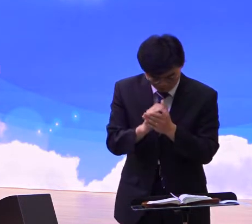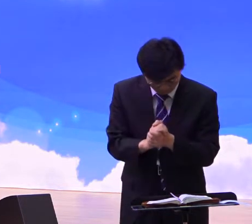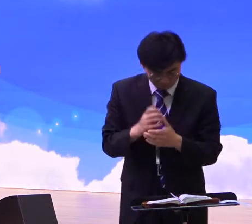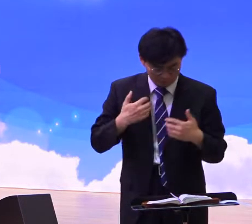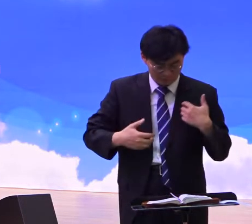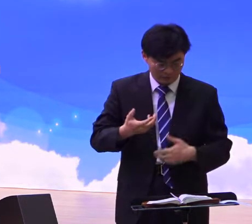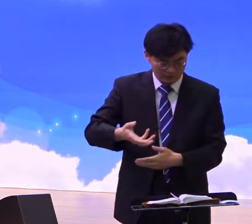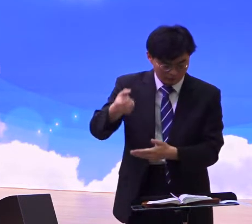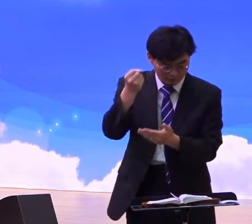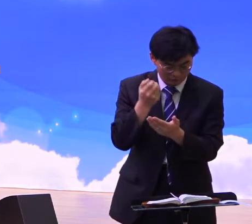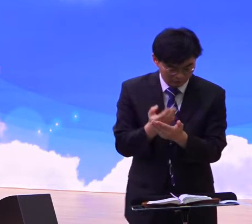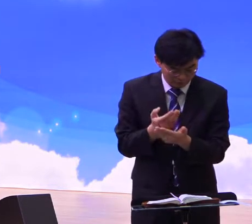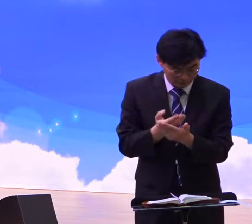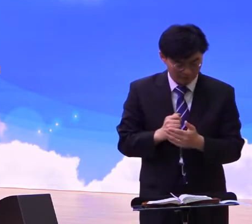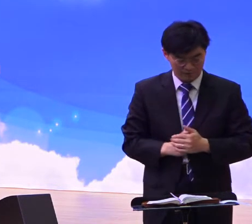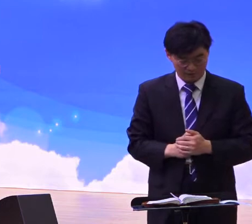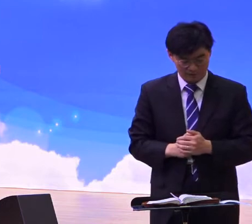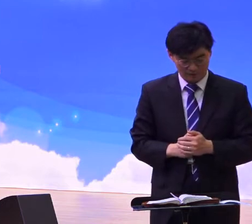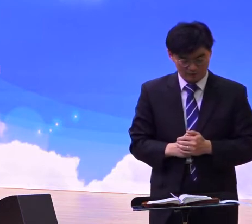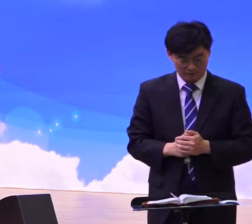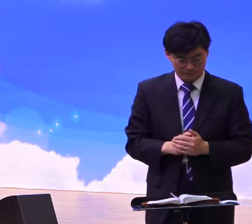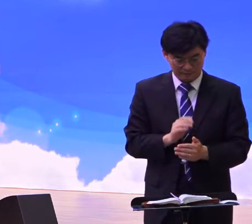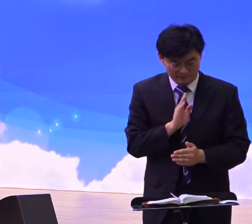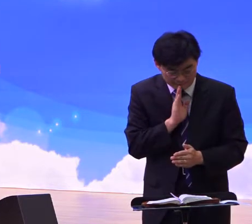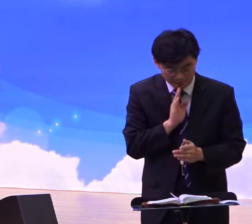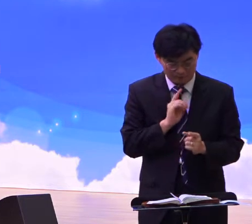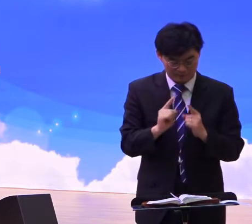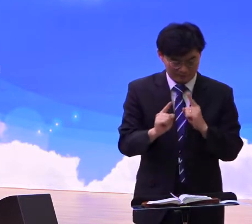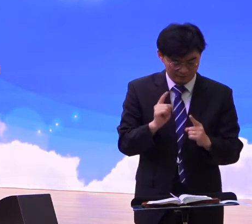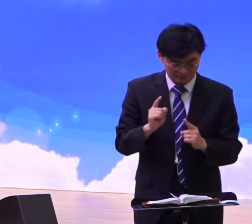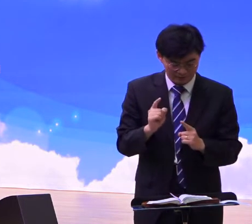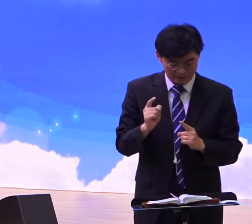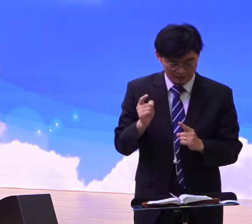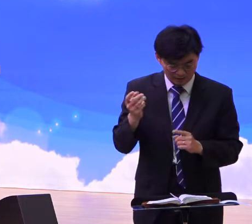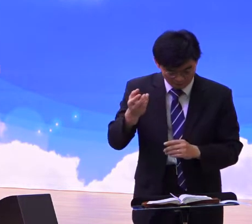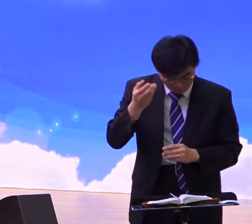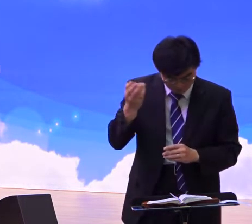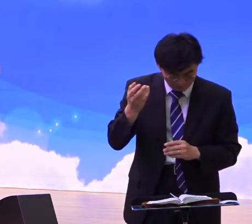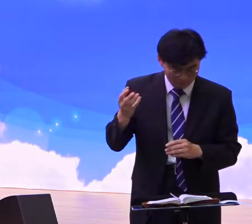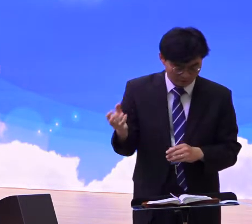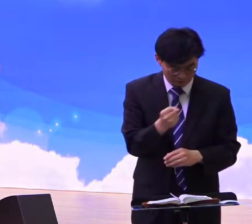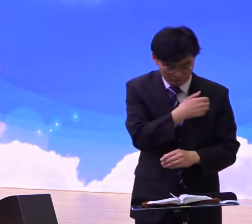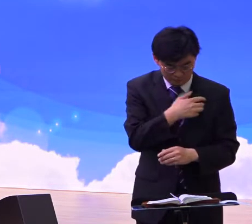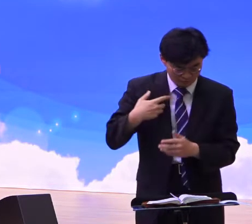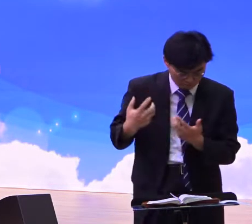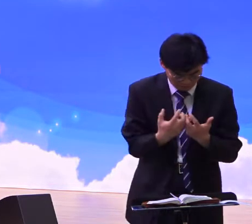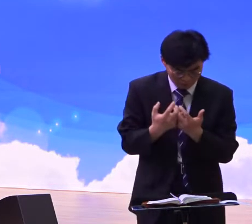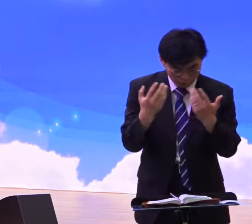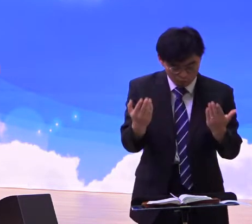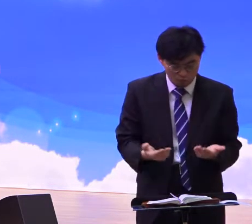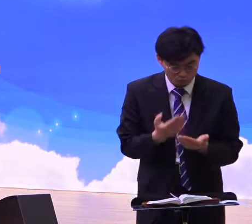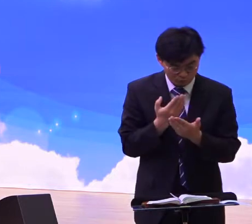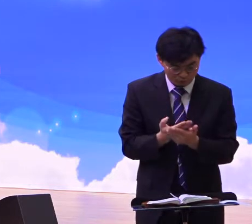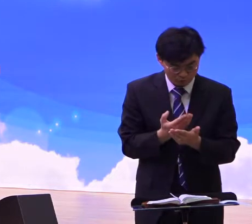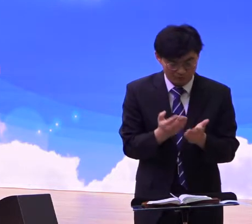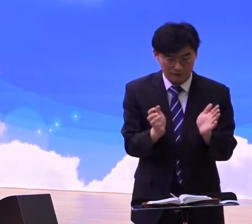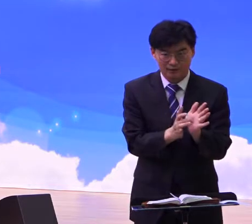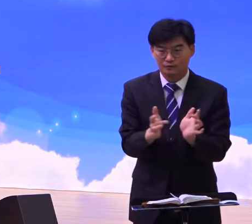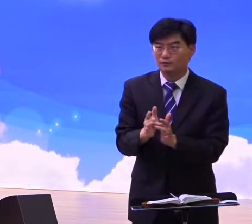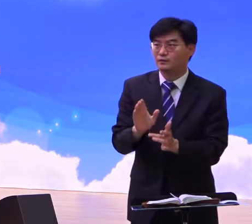또한 예배하는 저희들에게는 진리의 말씀과 신령한 은혜로 채워 주옵소서. 예수님의 이름으로